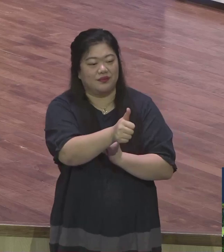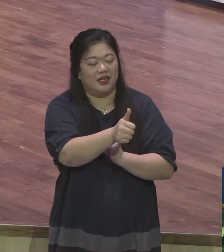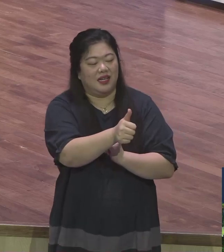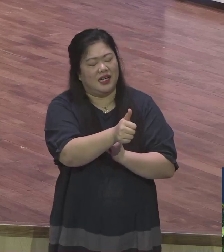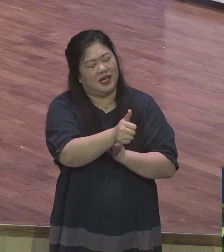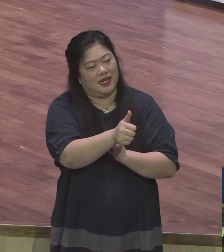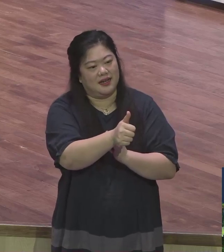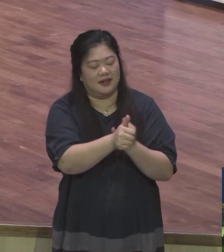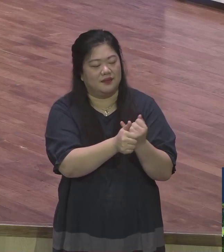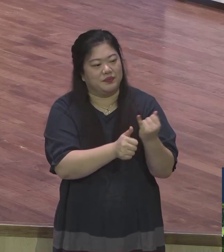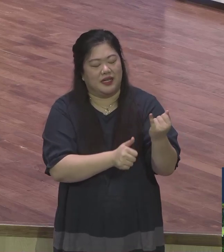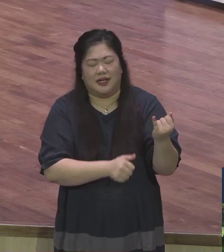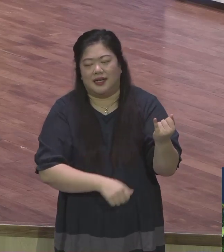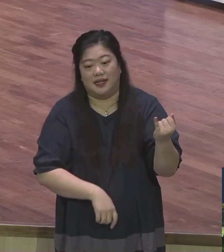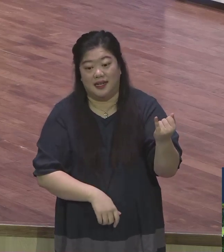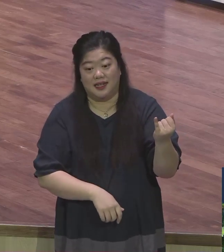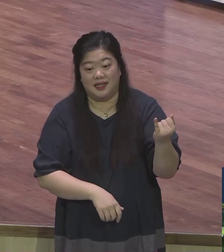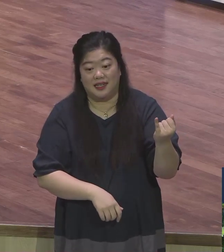지금 안 좋은 분들